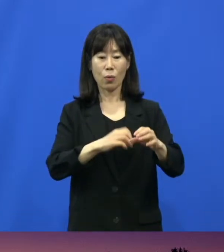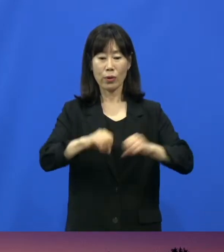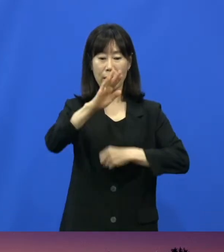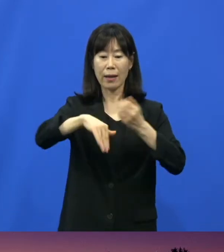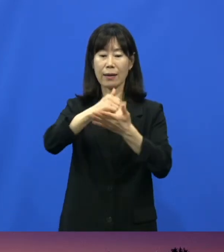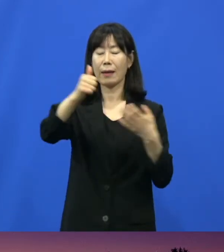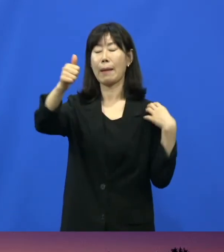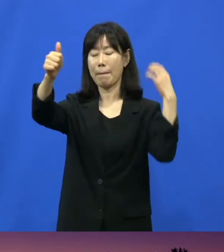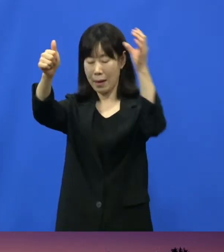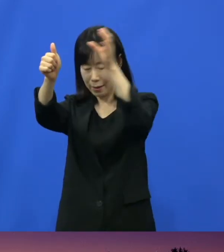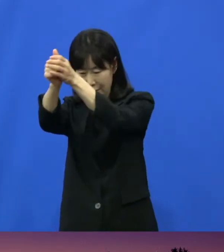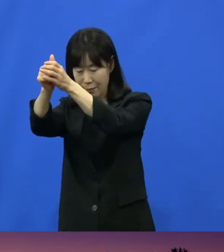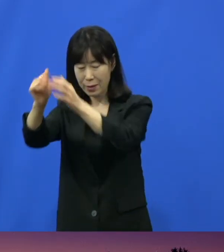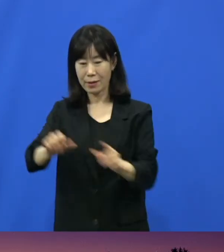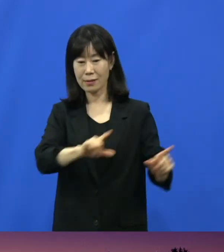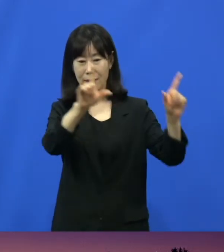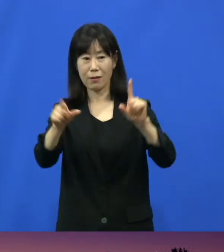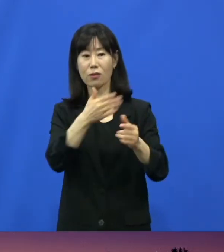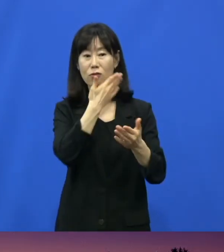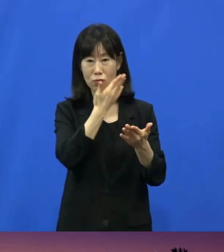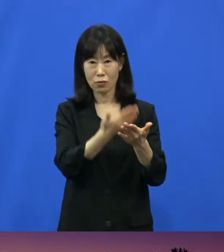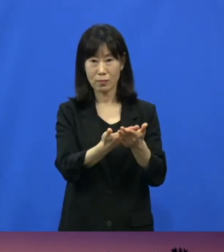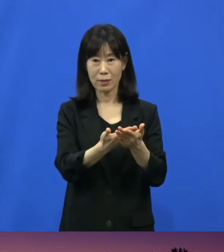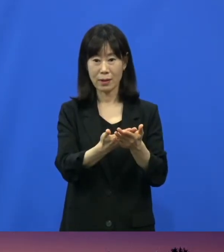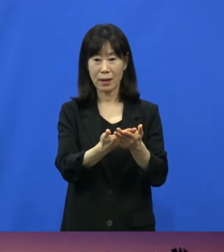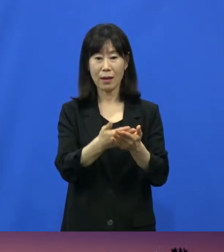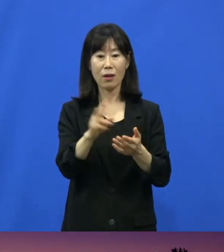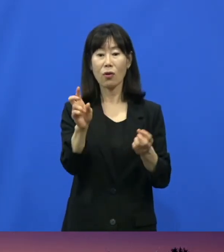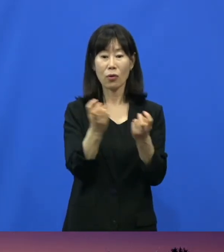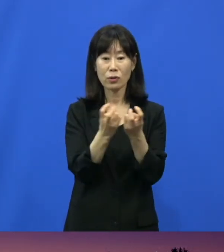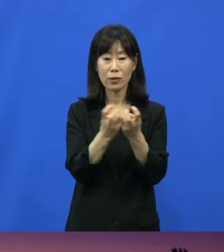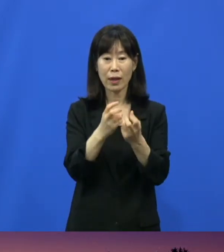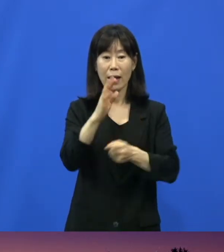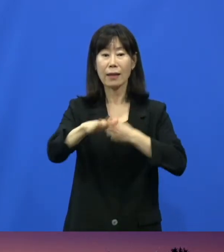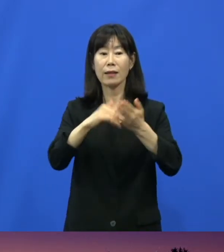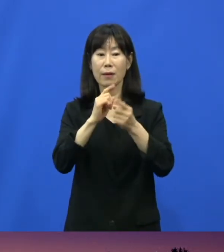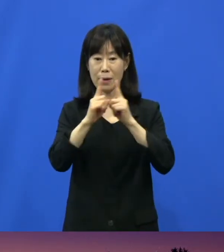훈련이에요. 그것이 말씀과 기도의 자리예요.